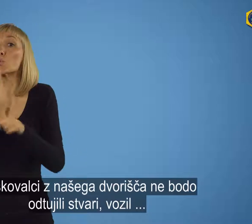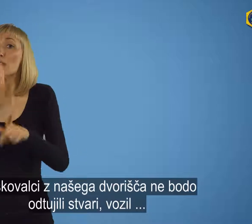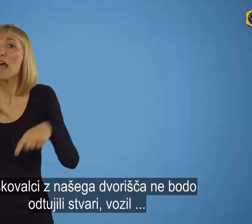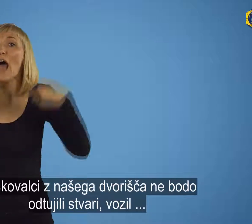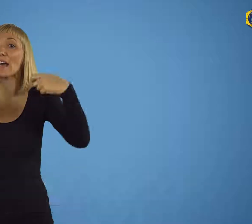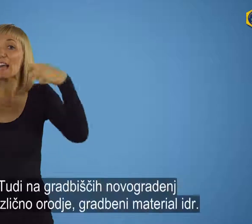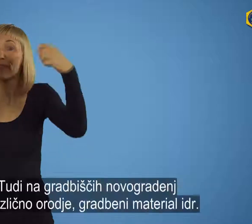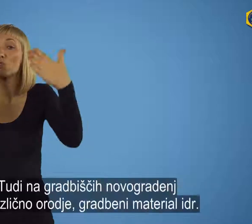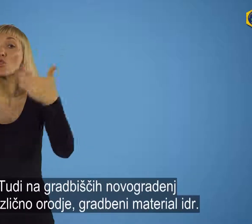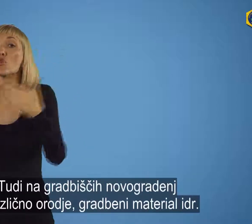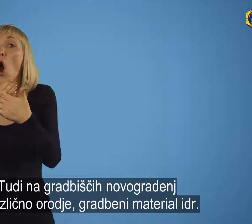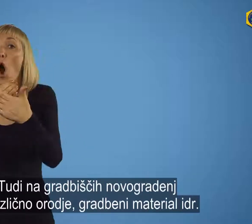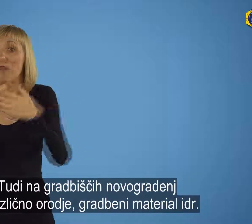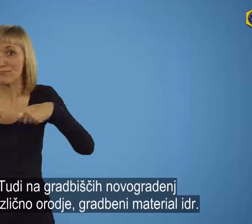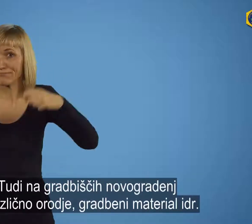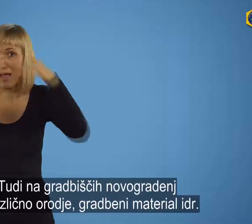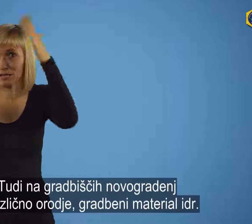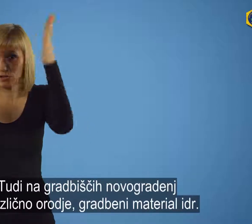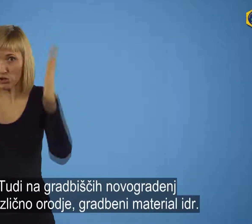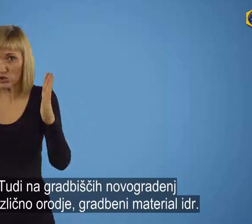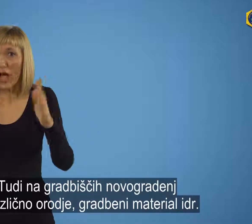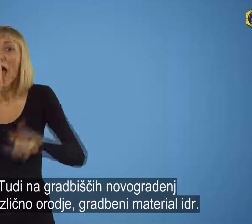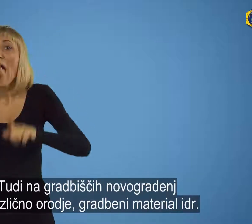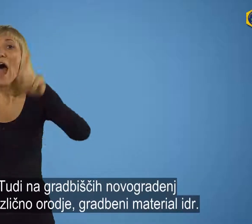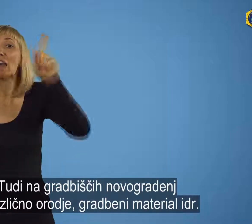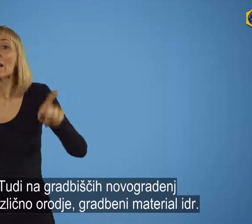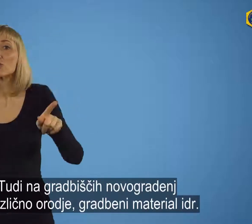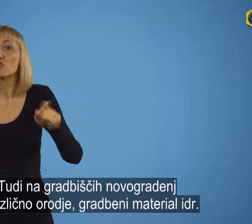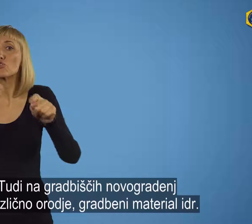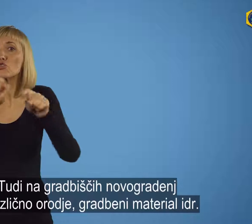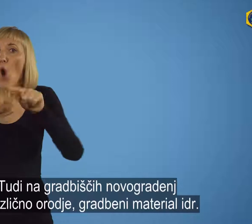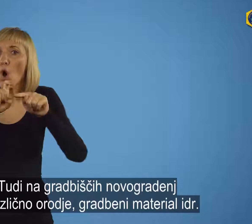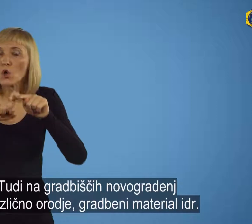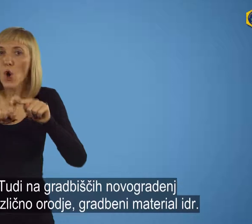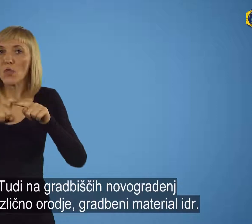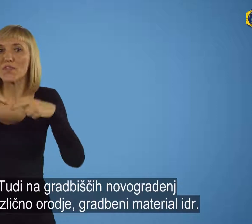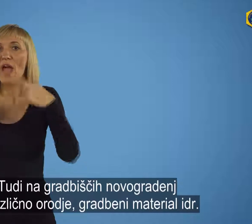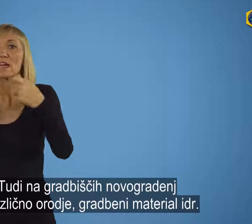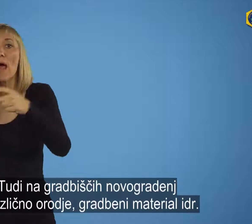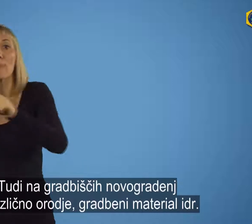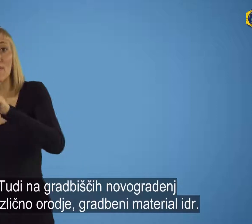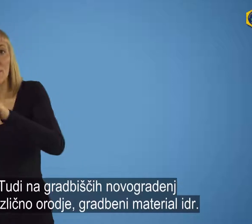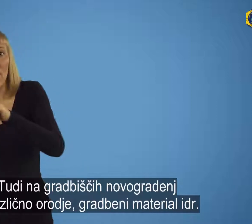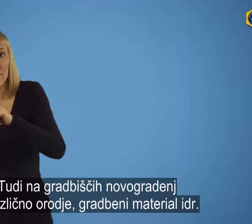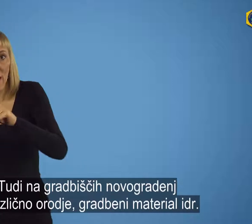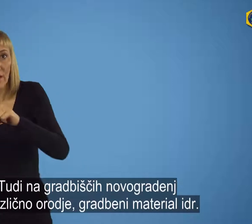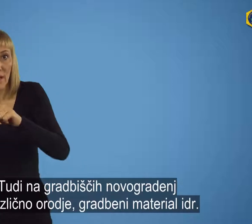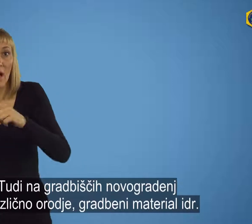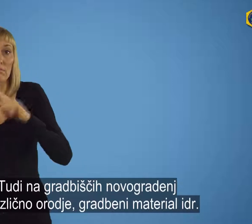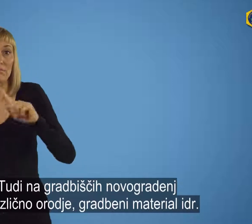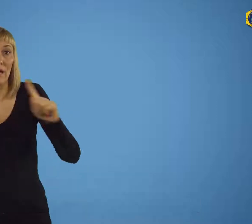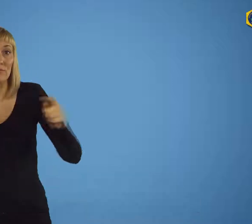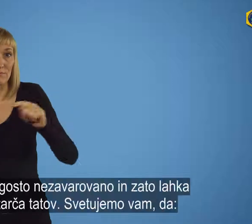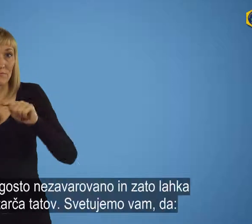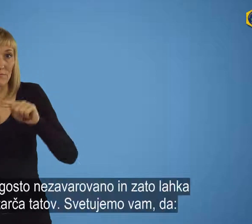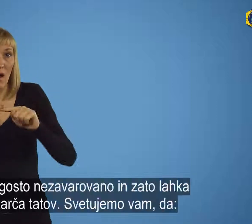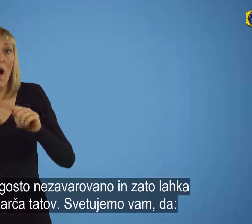Tudi na gradbiščih novogradenj je različno orodje, gradbeni material in drugo pogosto nezavarovano in